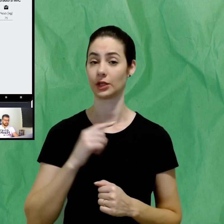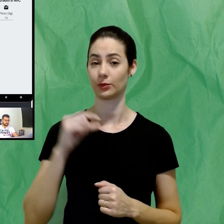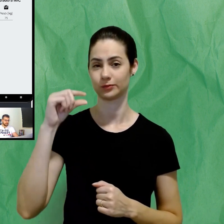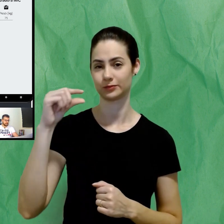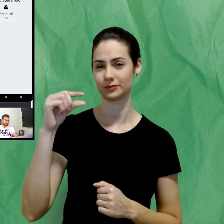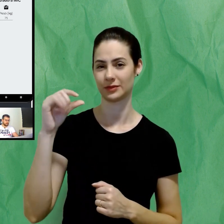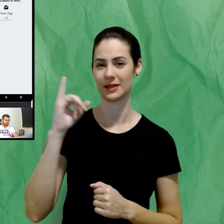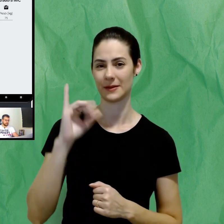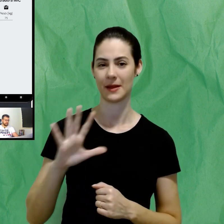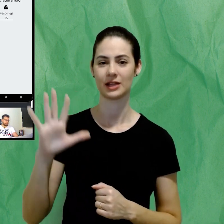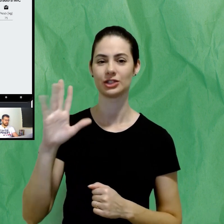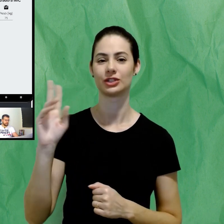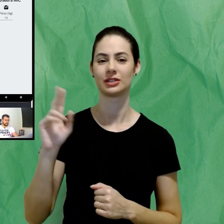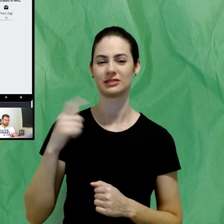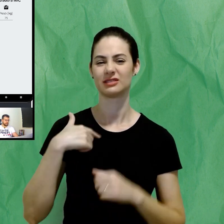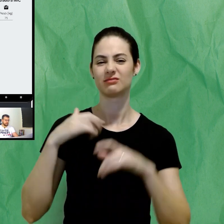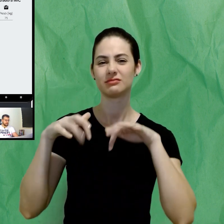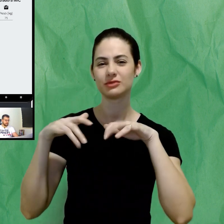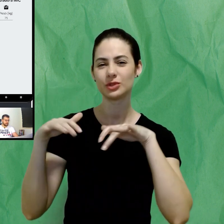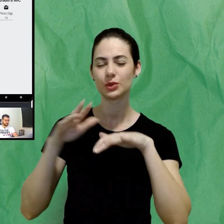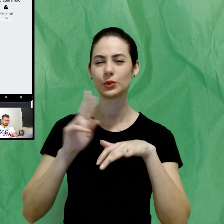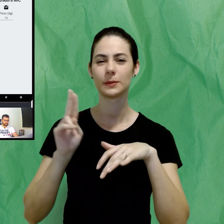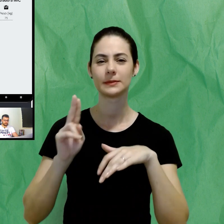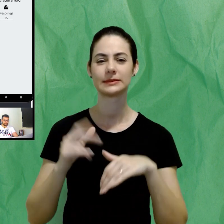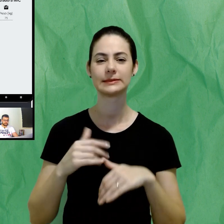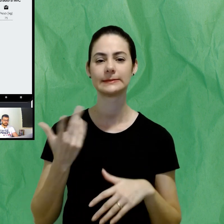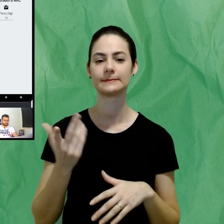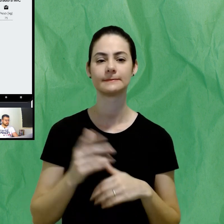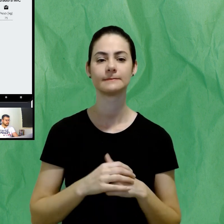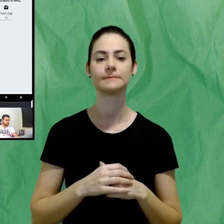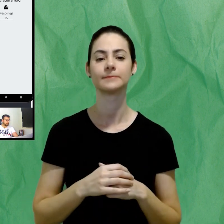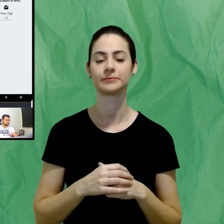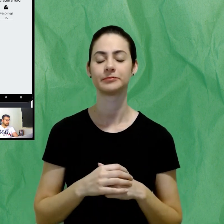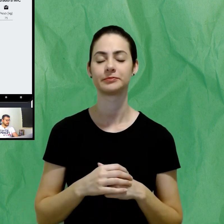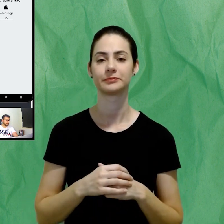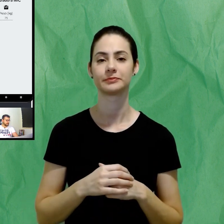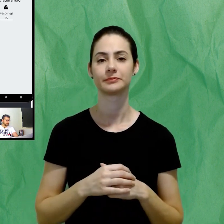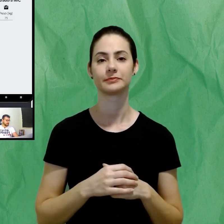que ele se chama aqui, ó. Se eu começar a digitar, ele aparece, tá?